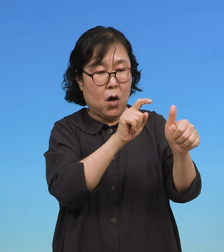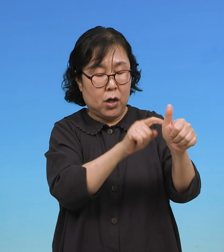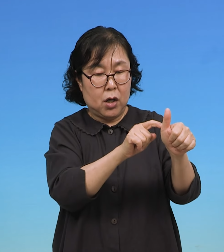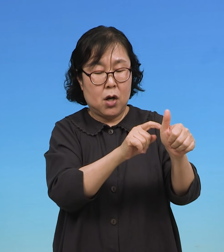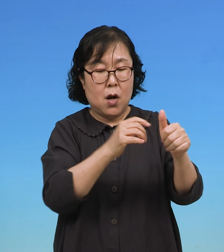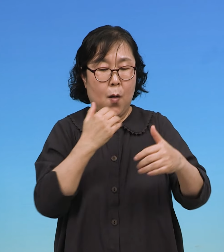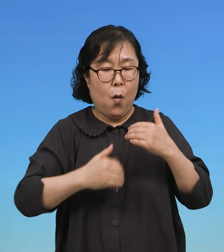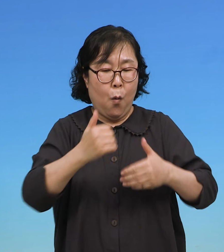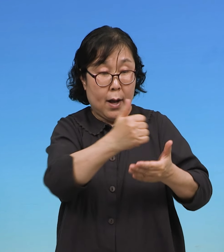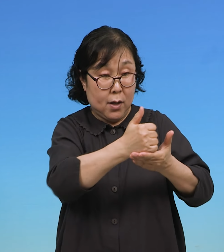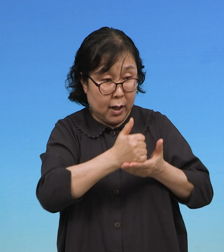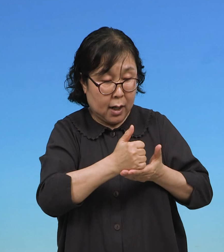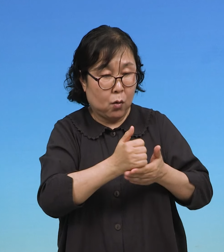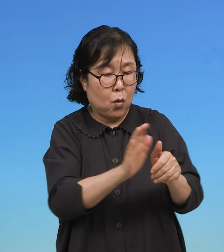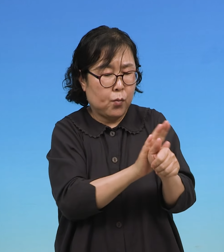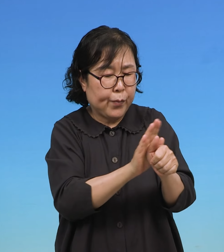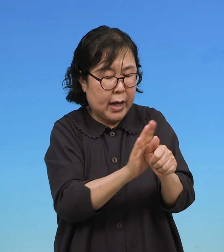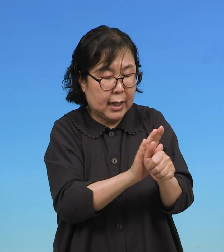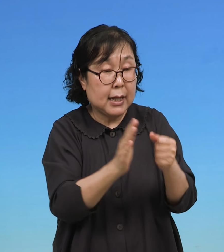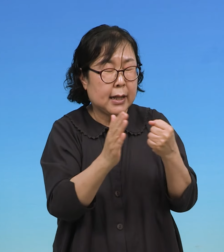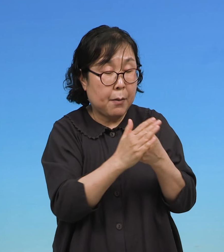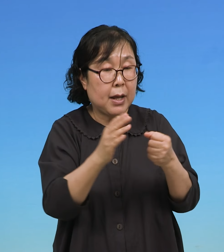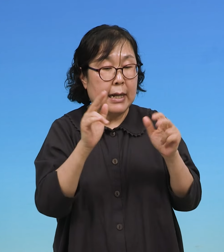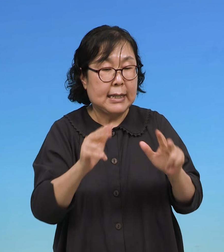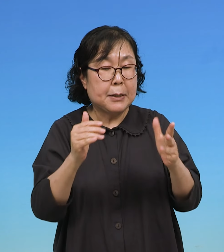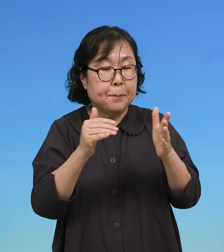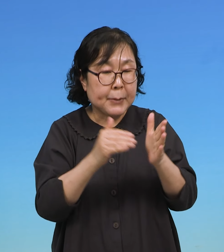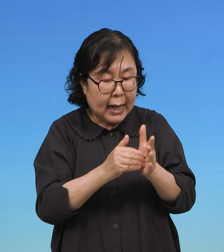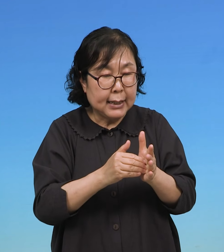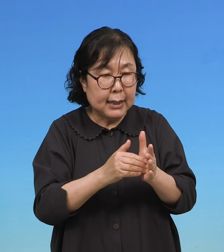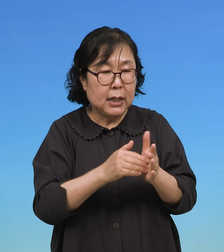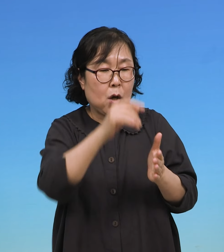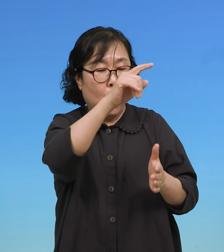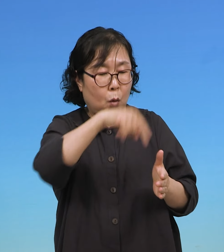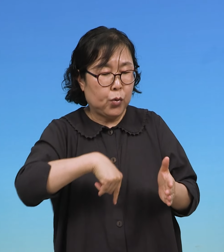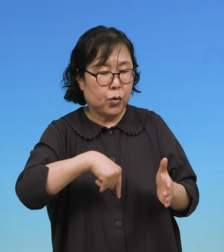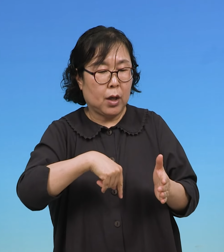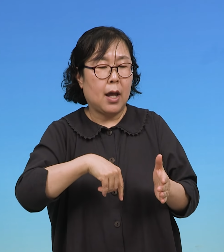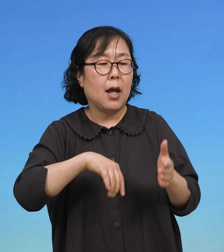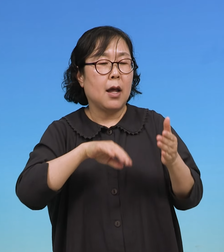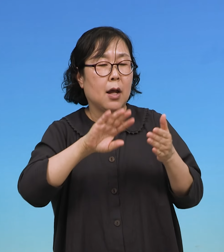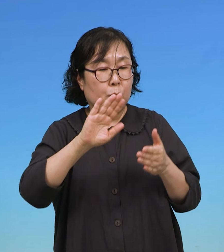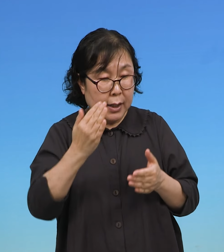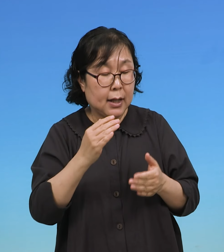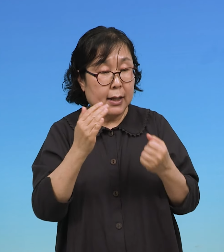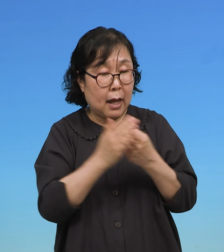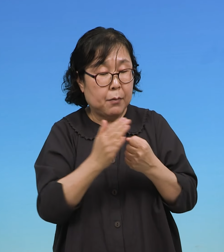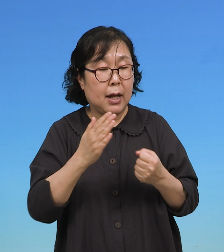너희들이 지금 여기까지 오게 된 거 아니냐, 그 논리의 말씀이세요.